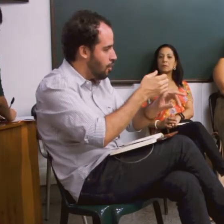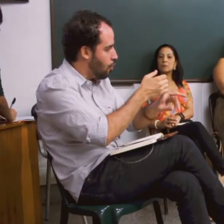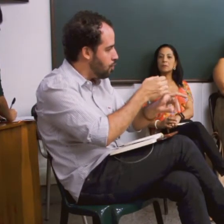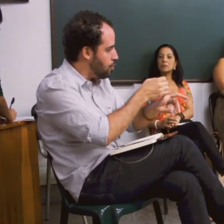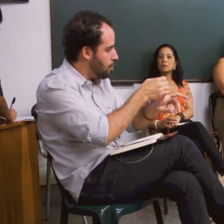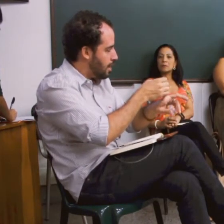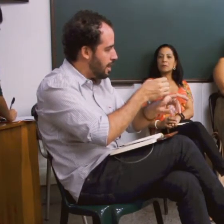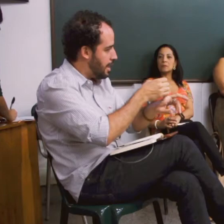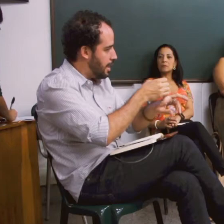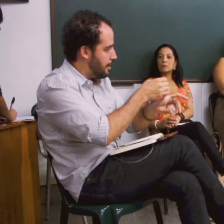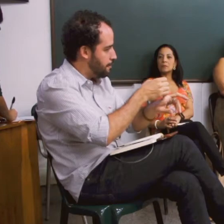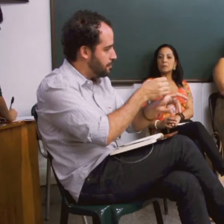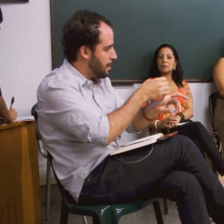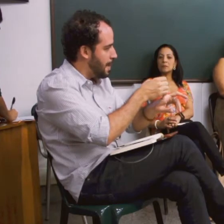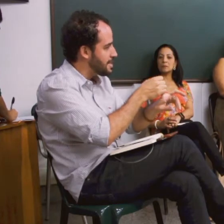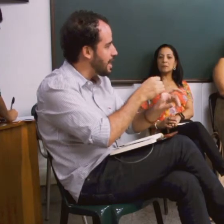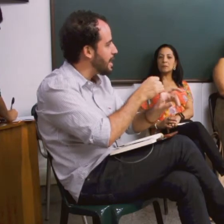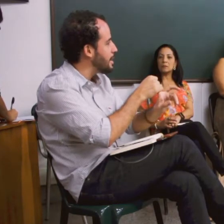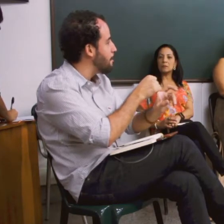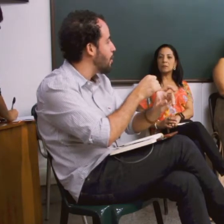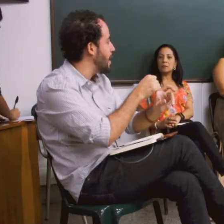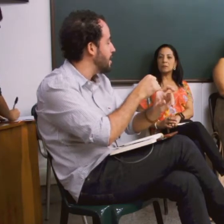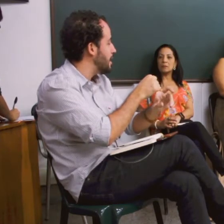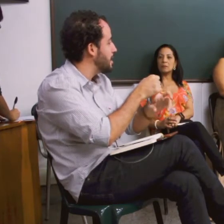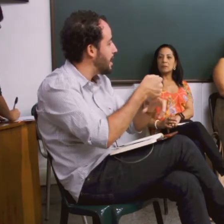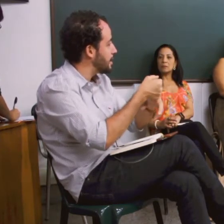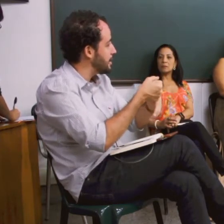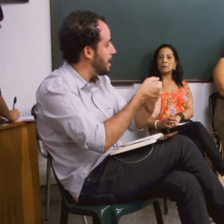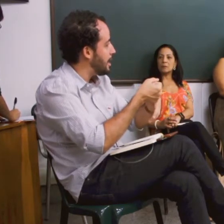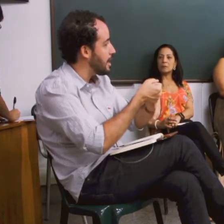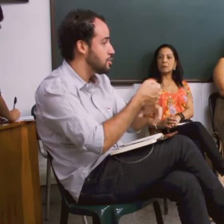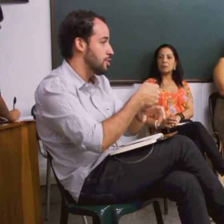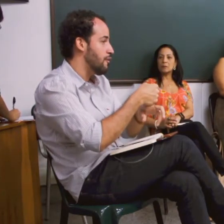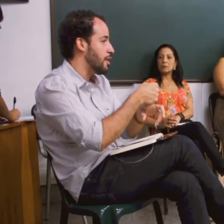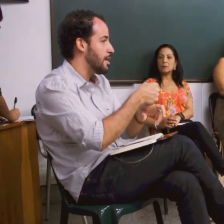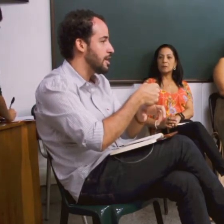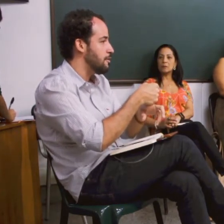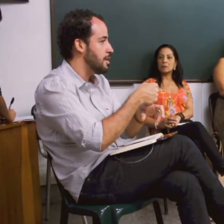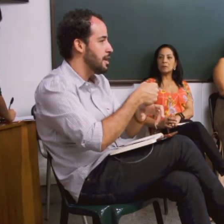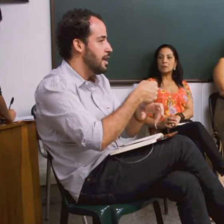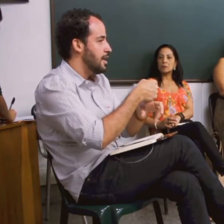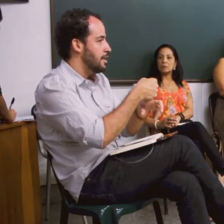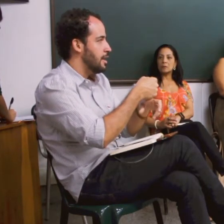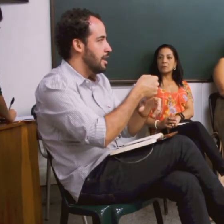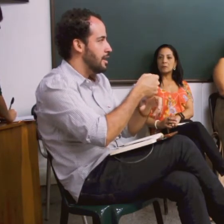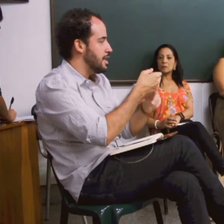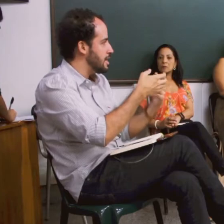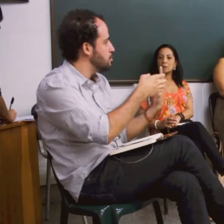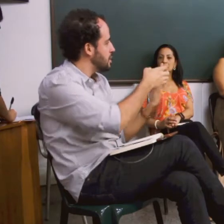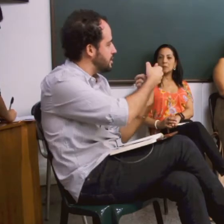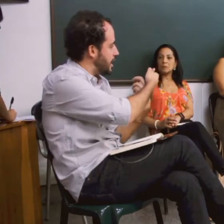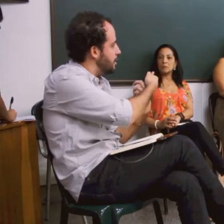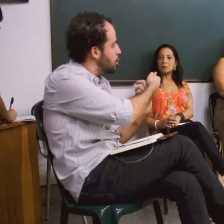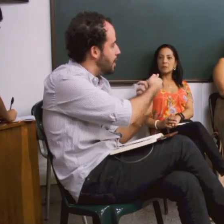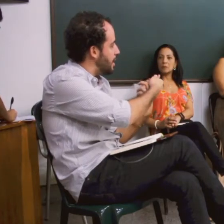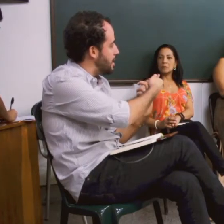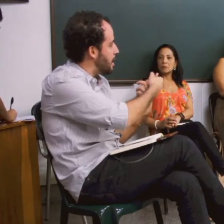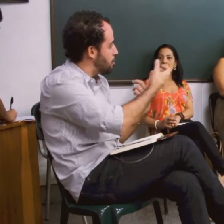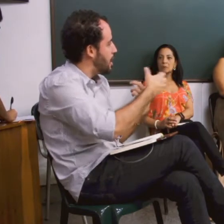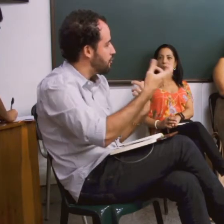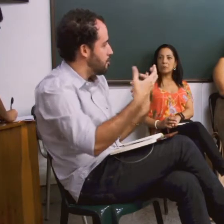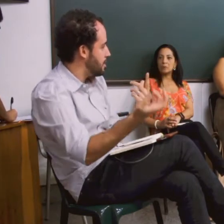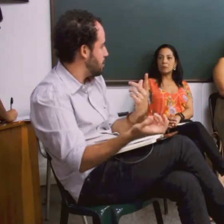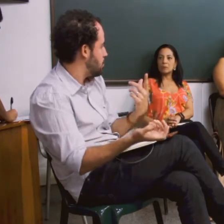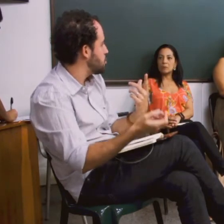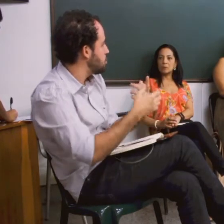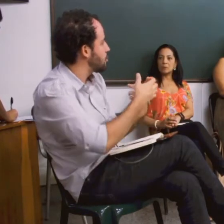mente. Uno, pensar la temporalidad de la acción afirmativa, y decíamos que es que dentro de la equidad